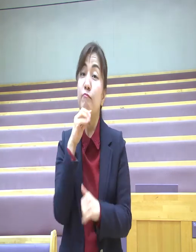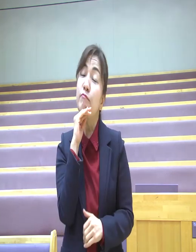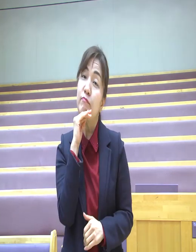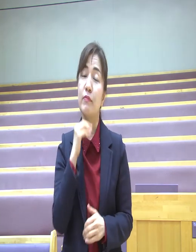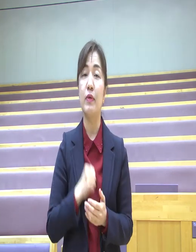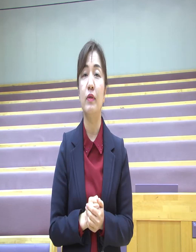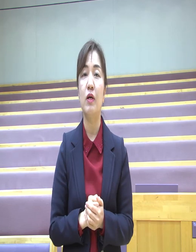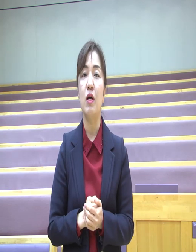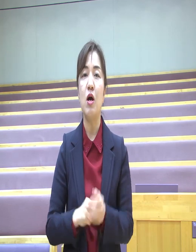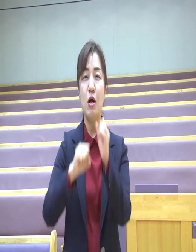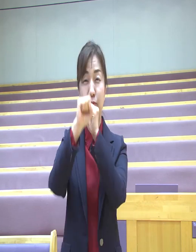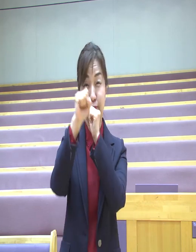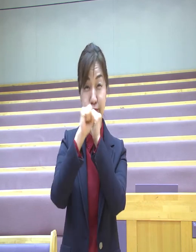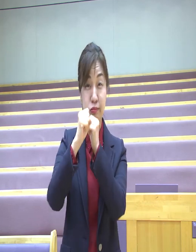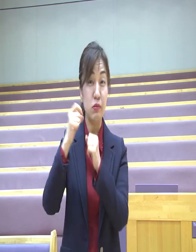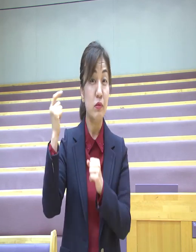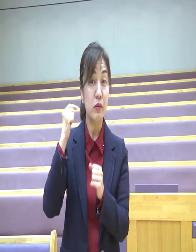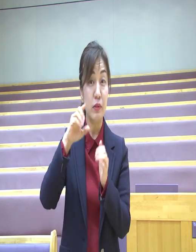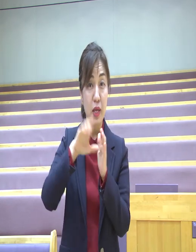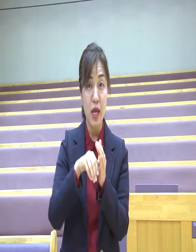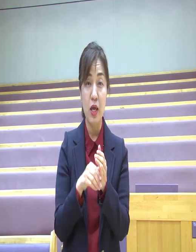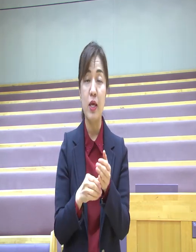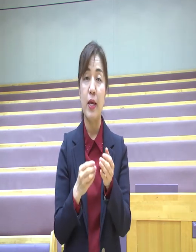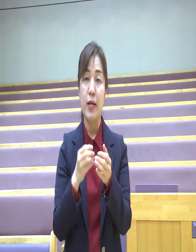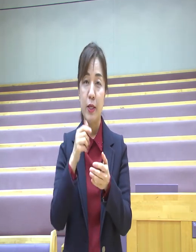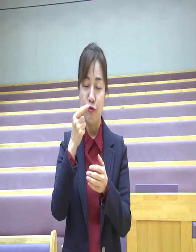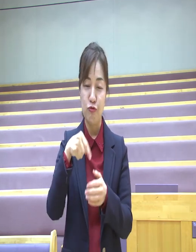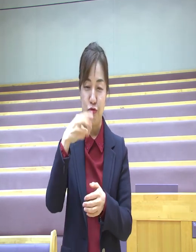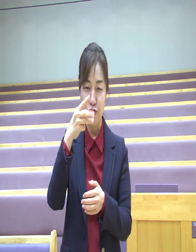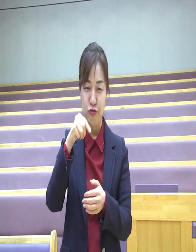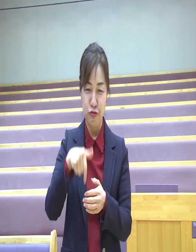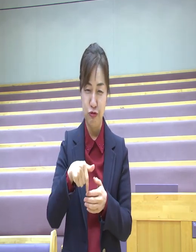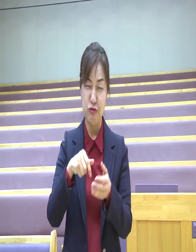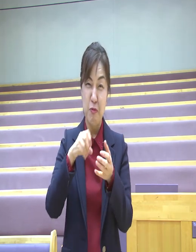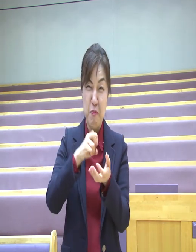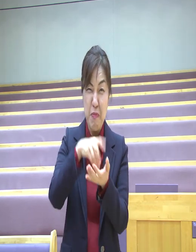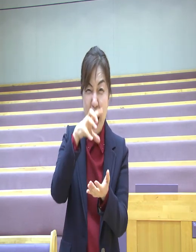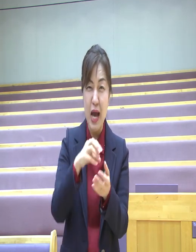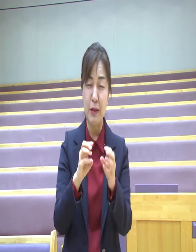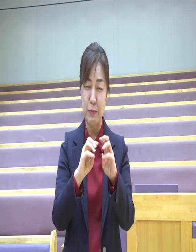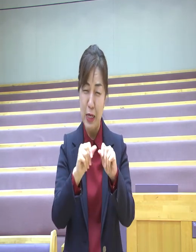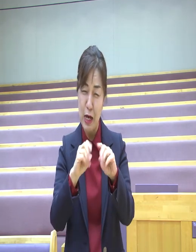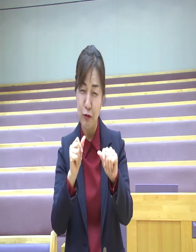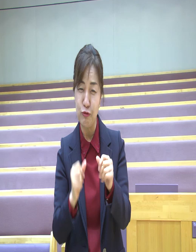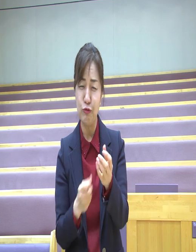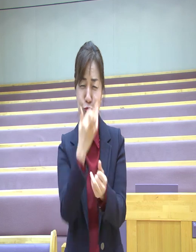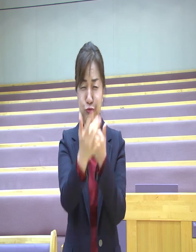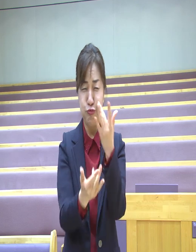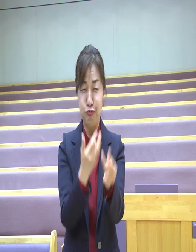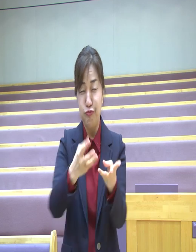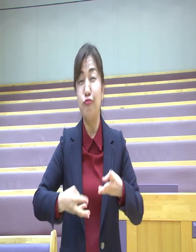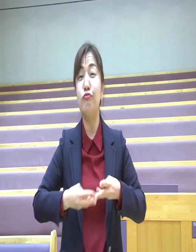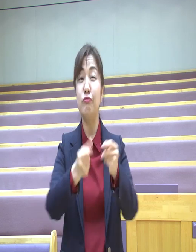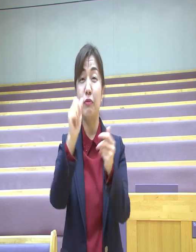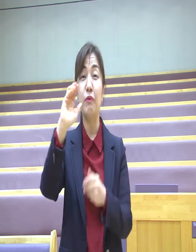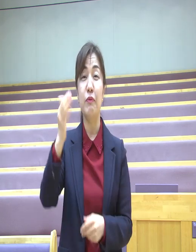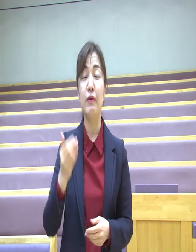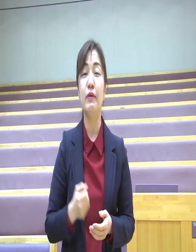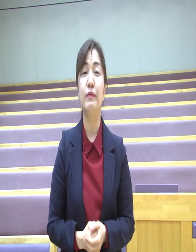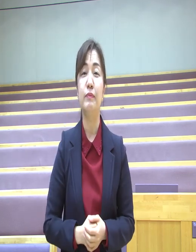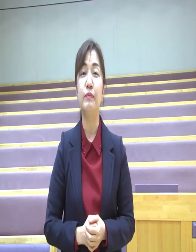기다립니다. 신호가 울림과 동시에 누룩이 있는 모든 빵이나 반죽을 불에 태워